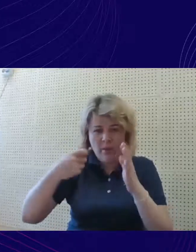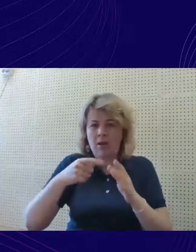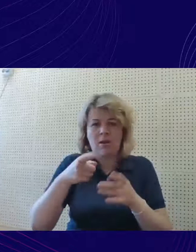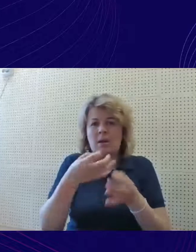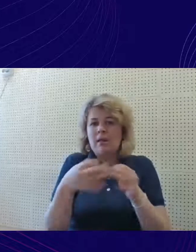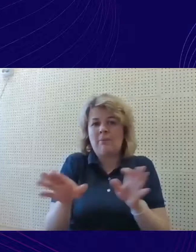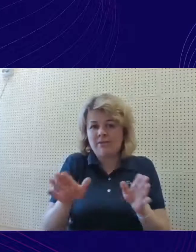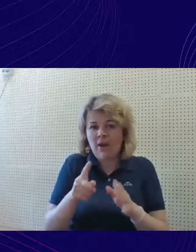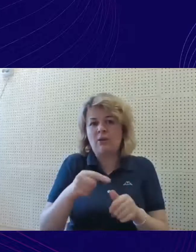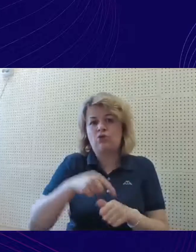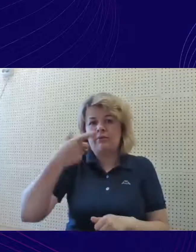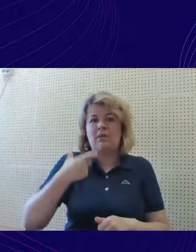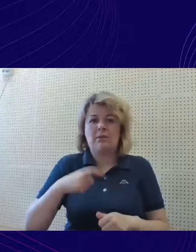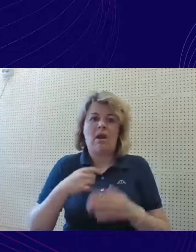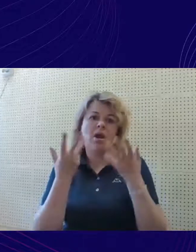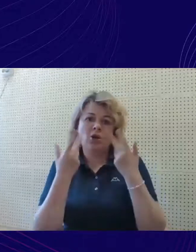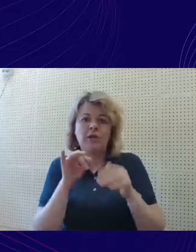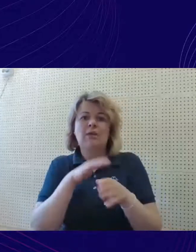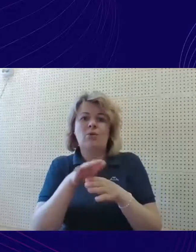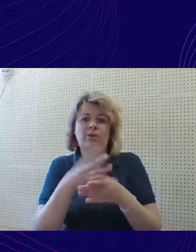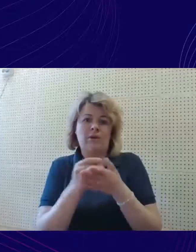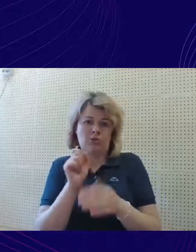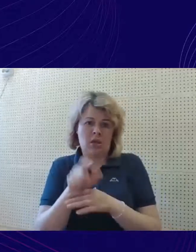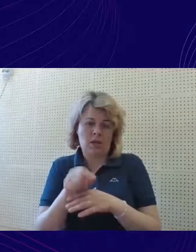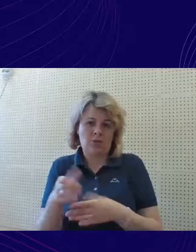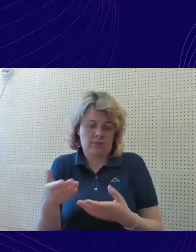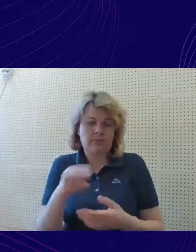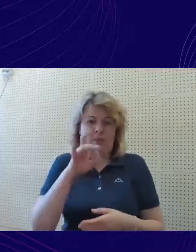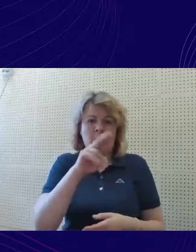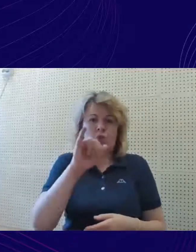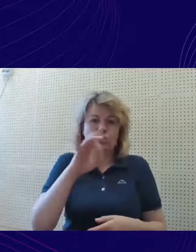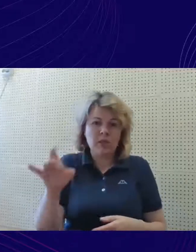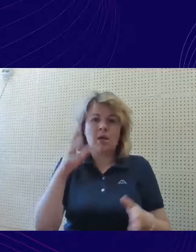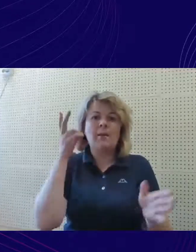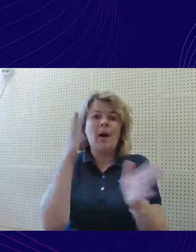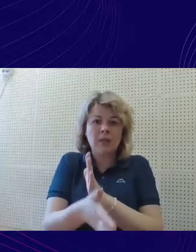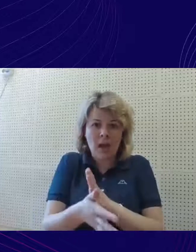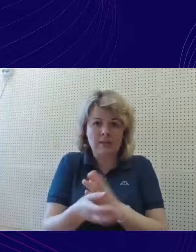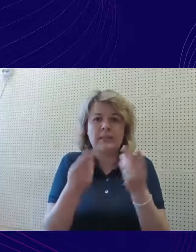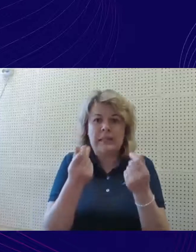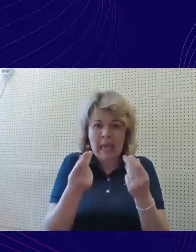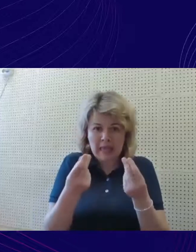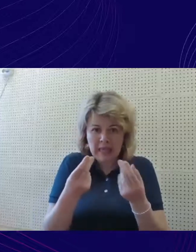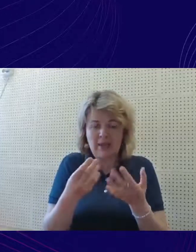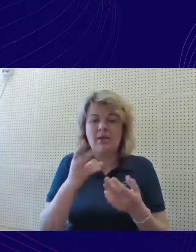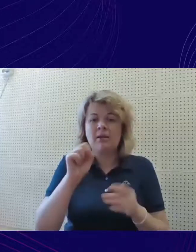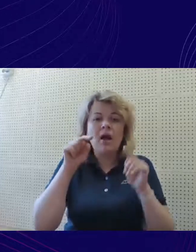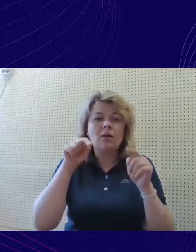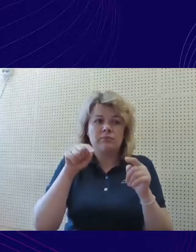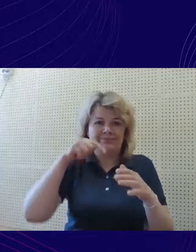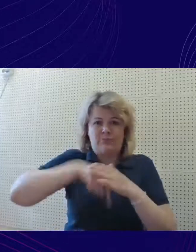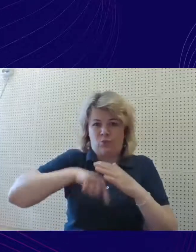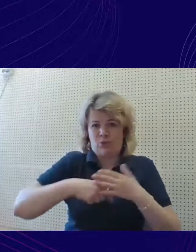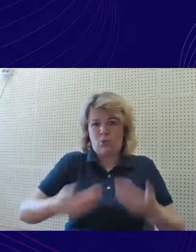бы продюсер тратит деньги на то, чего никто не увидит, и считает это важным.